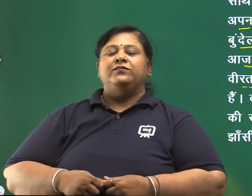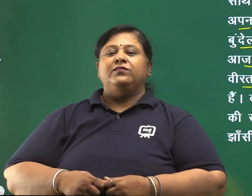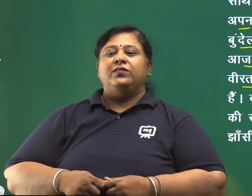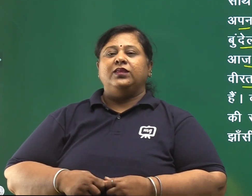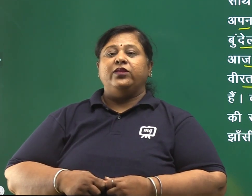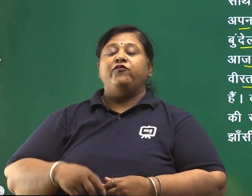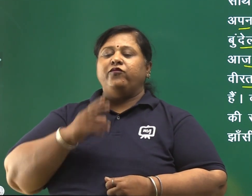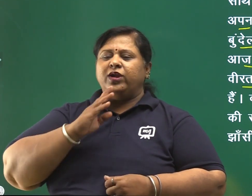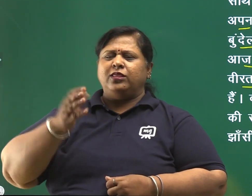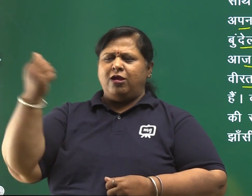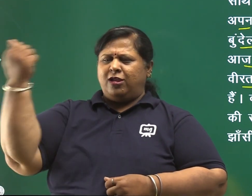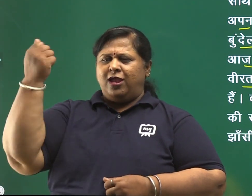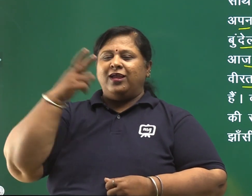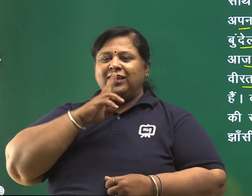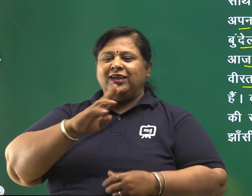वीरता के गीत